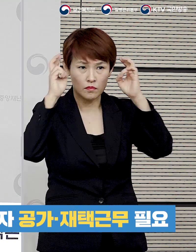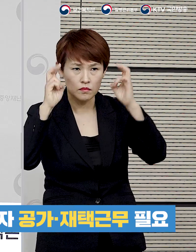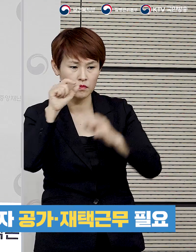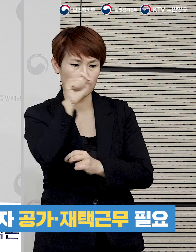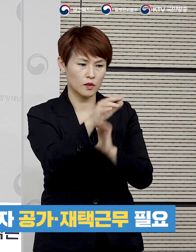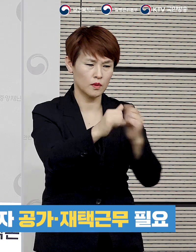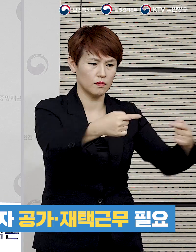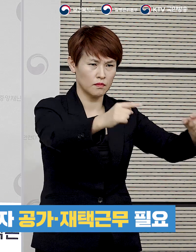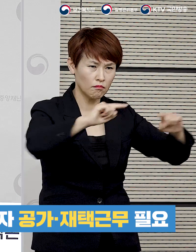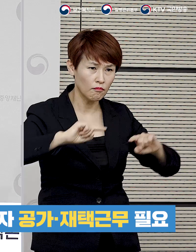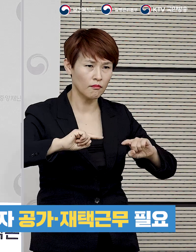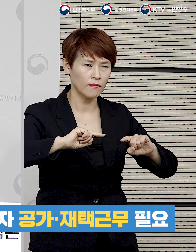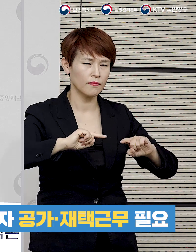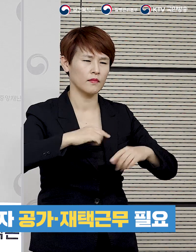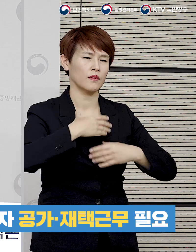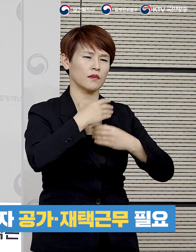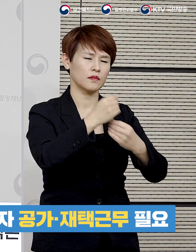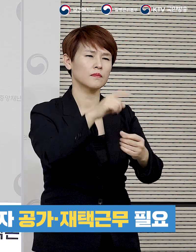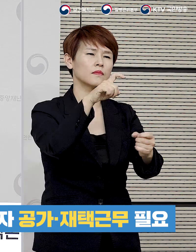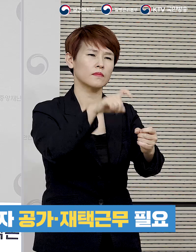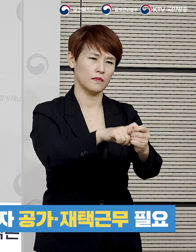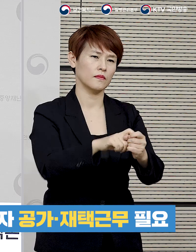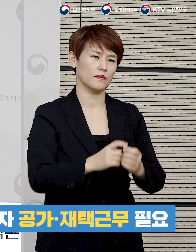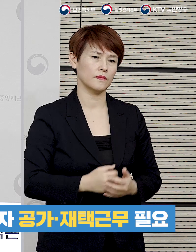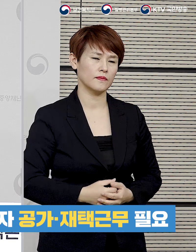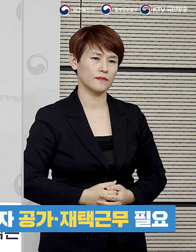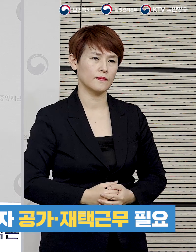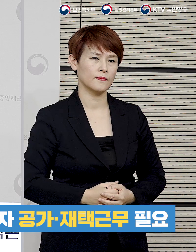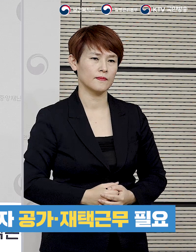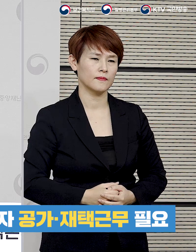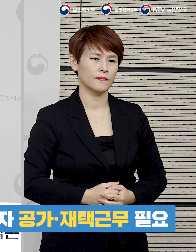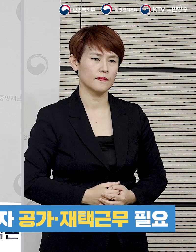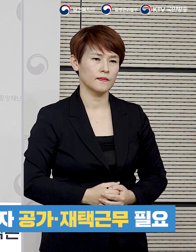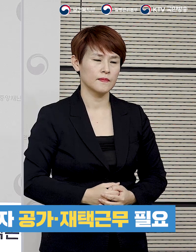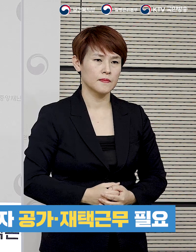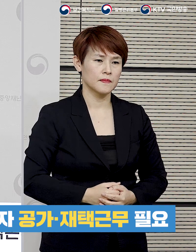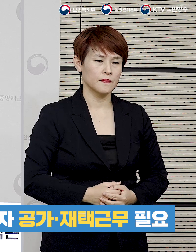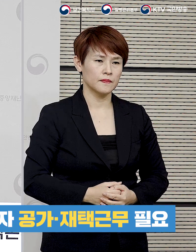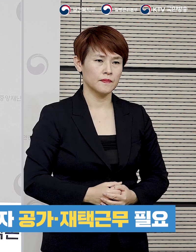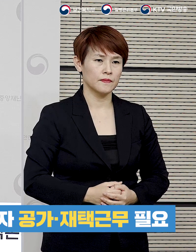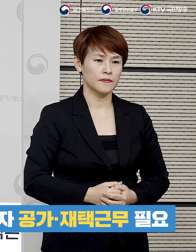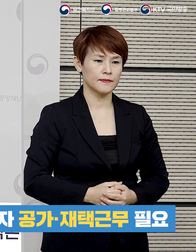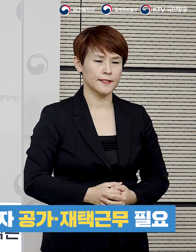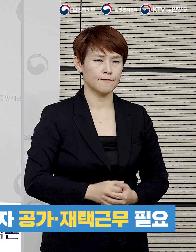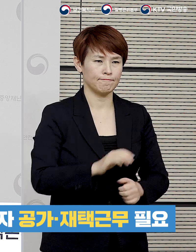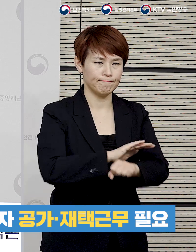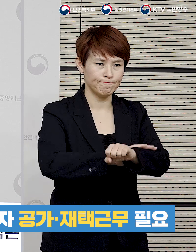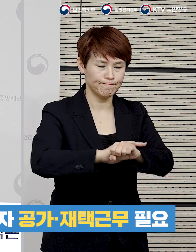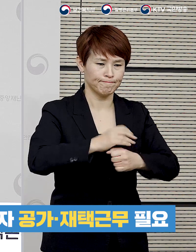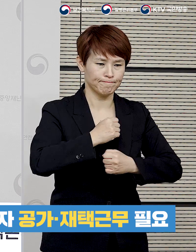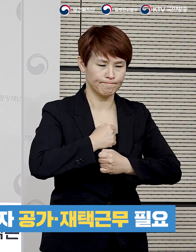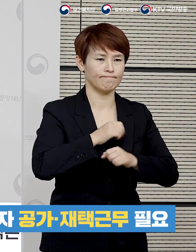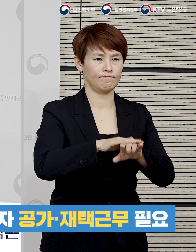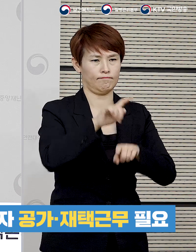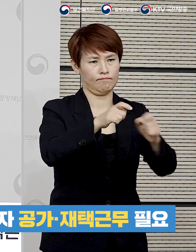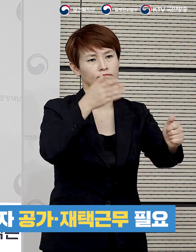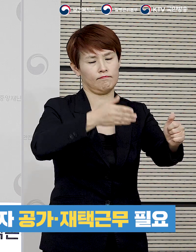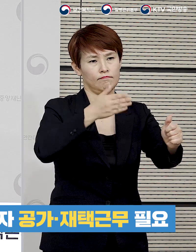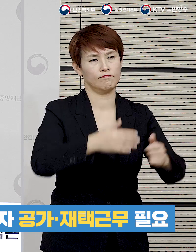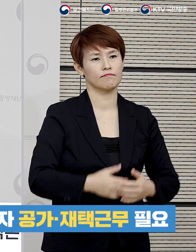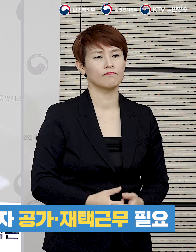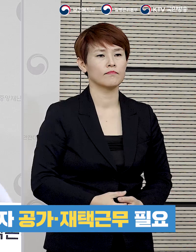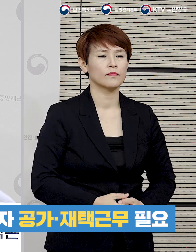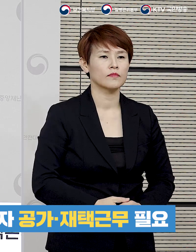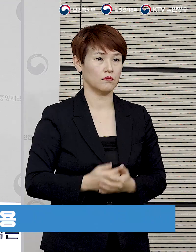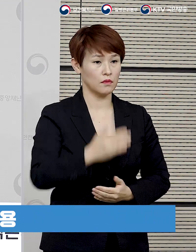조치들은 사업장과 직원, 방문객 모두를 안전하게 지키기 위한 것으로 이러한 부분에 특히 유념하셔서 실천해